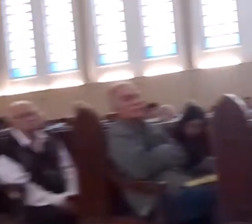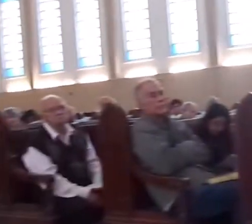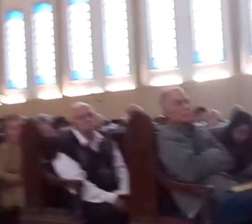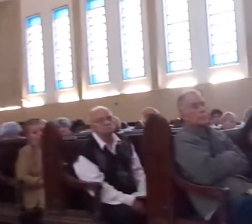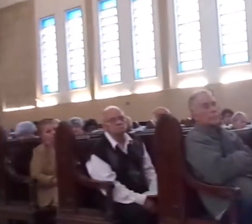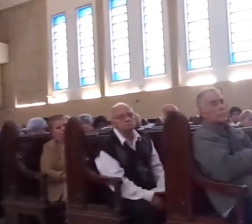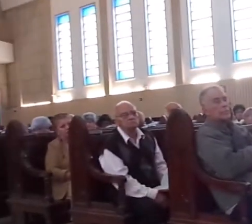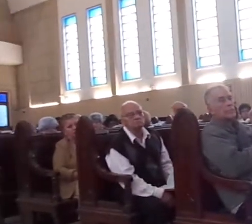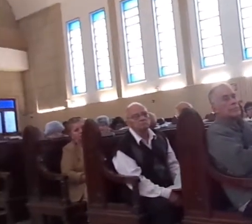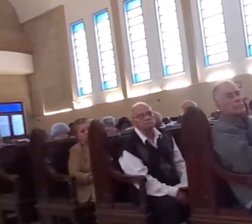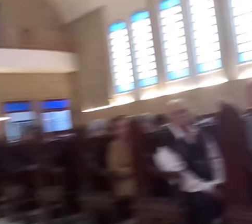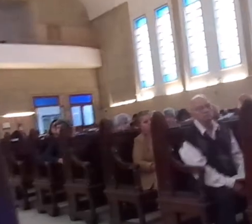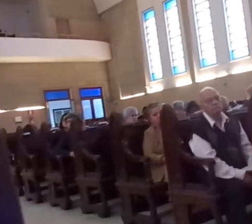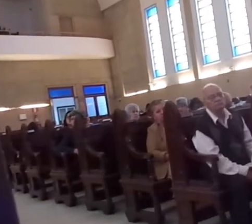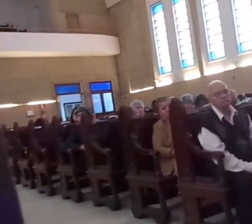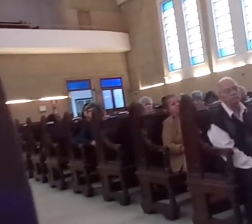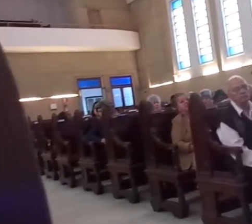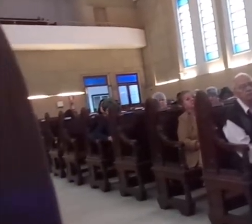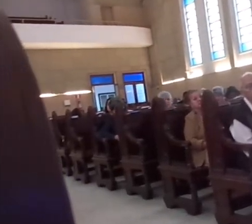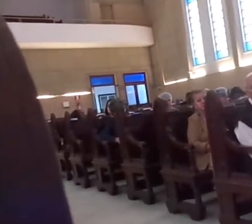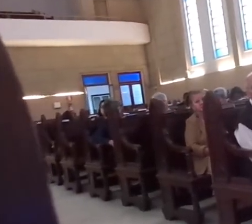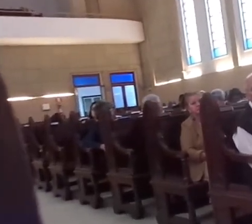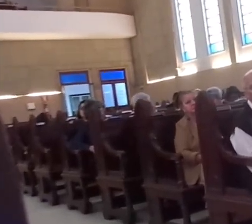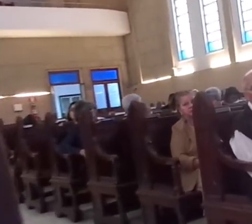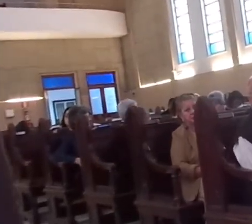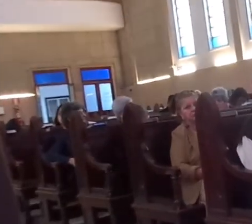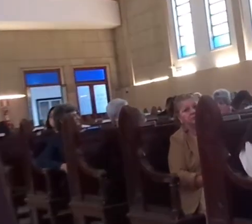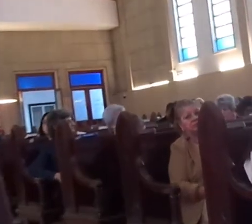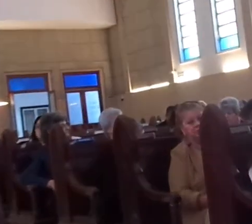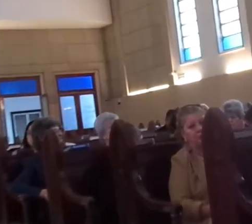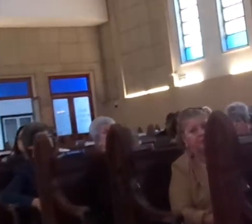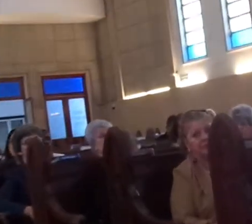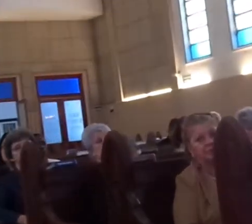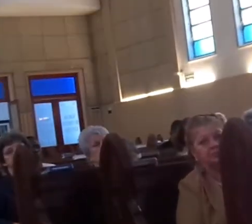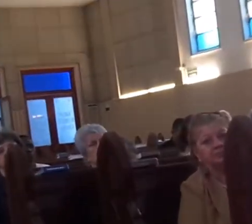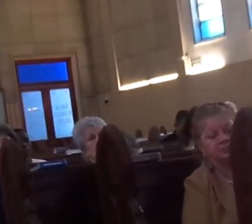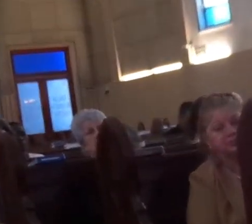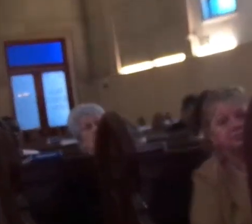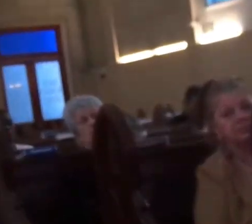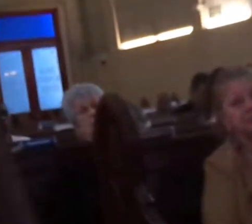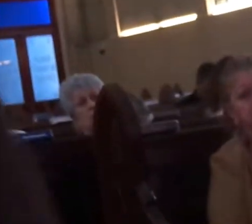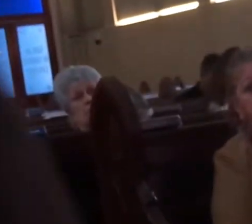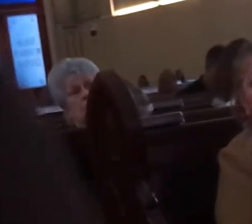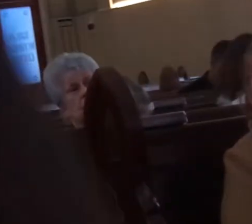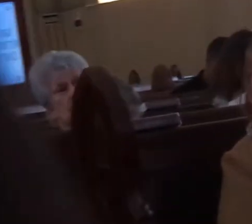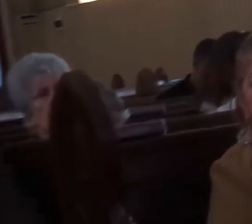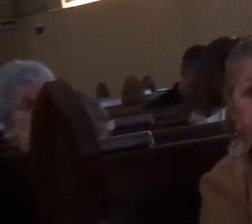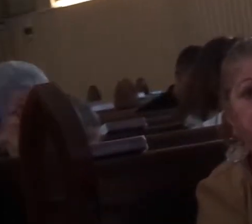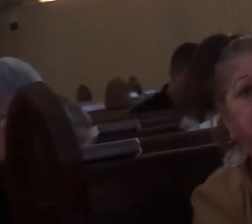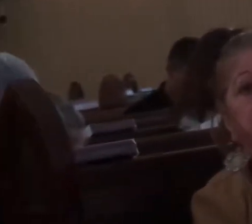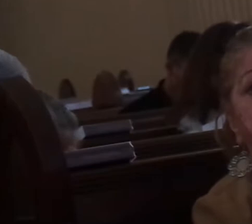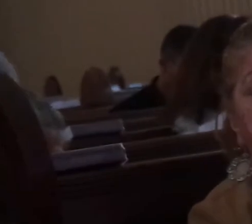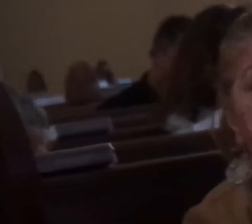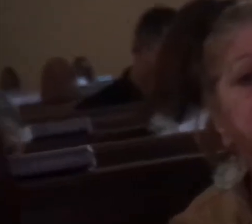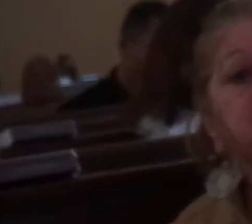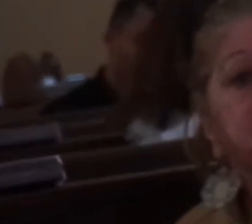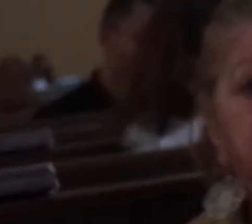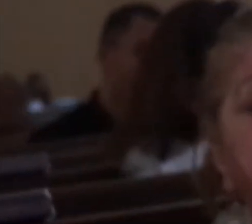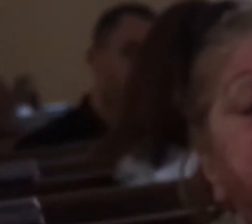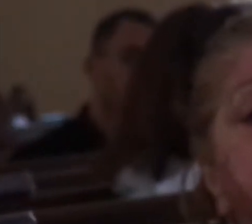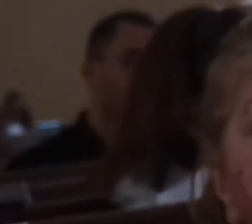É, a fé racional é a fé morta. Essa fé mental. Eu sei que Deus existe, mas eu não tenho obras para